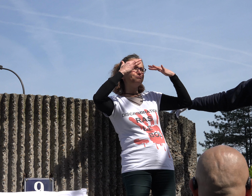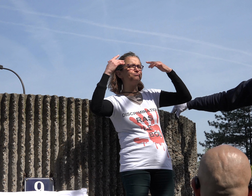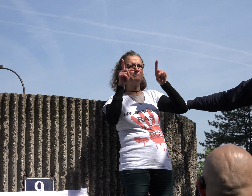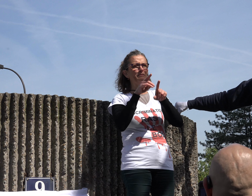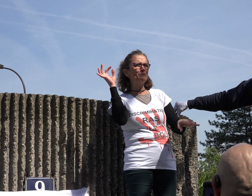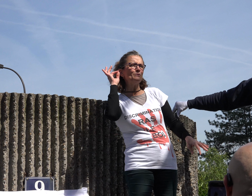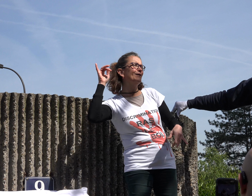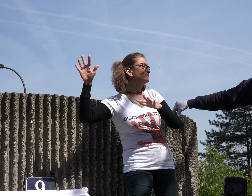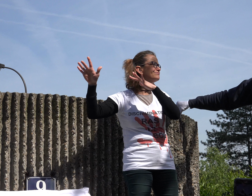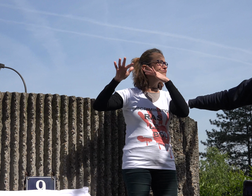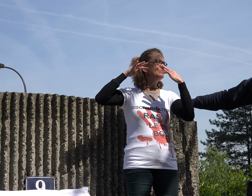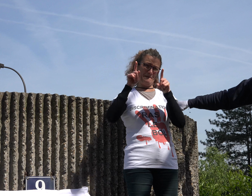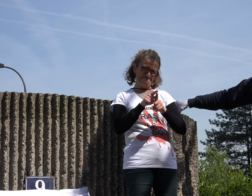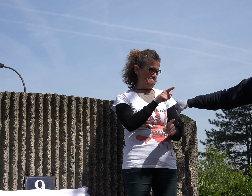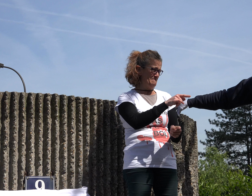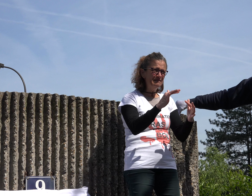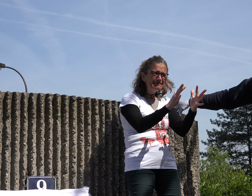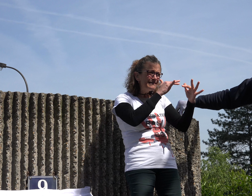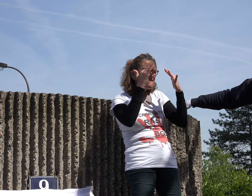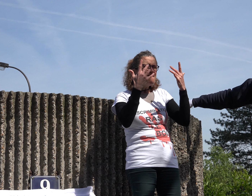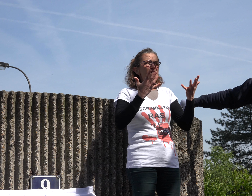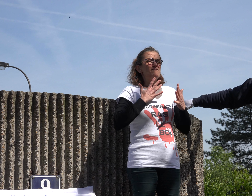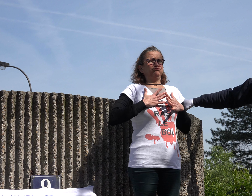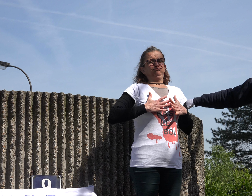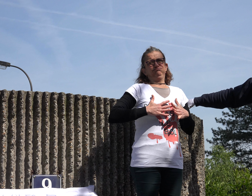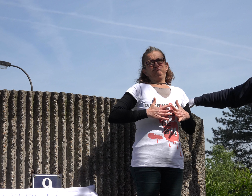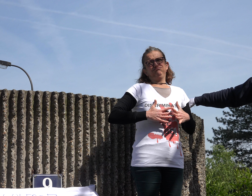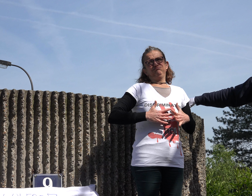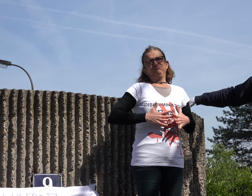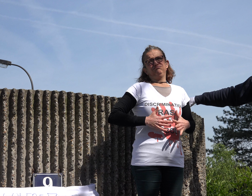placements, c'est très visuel, c'est exactement comme le chant. Le son,